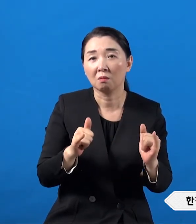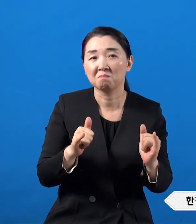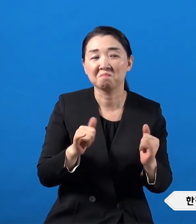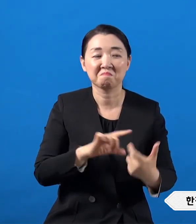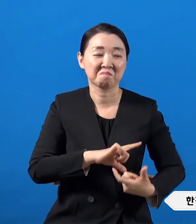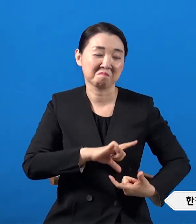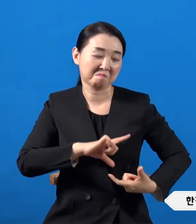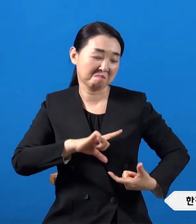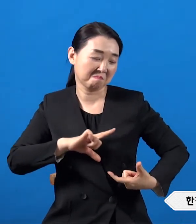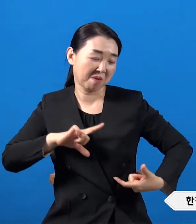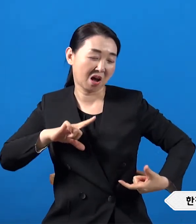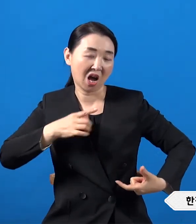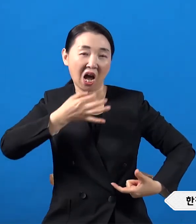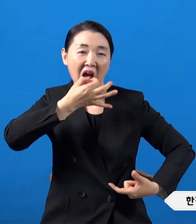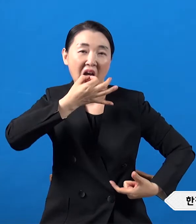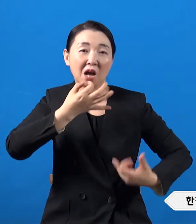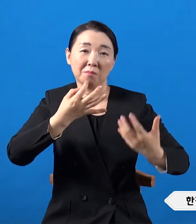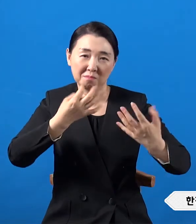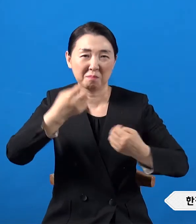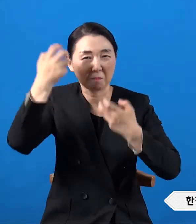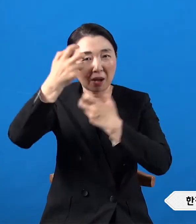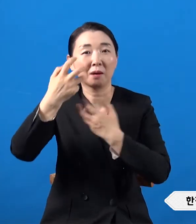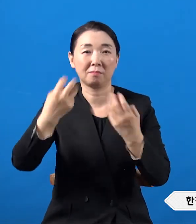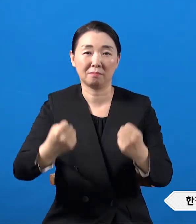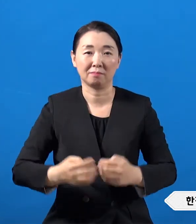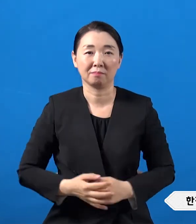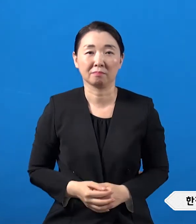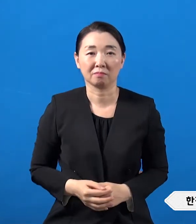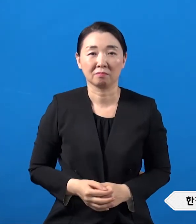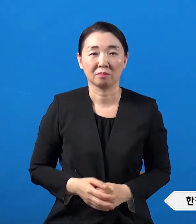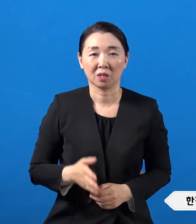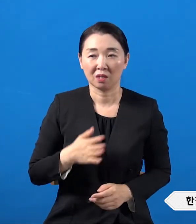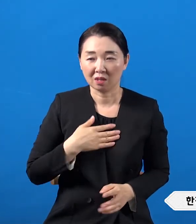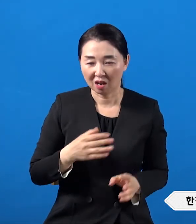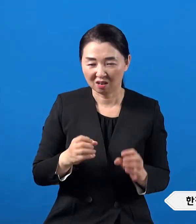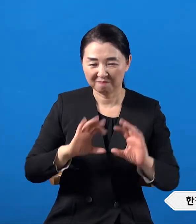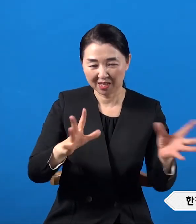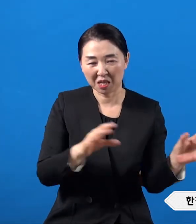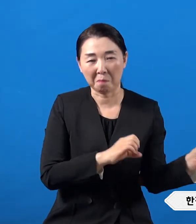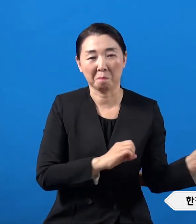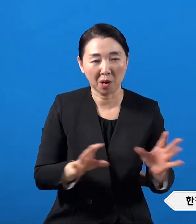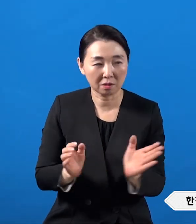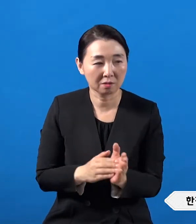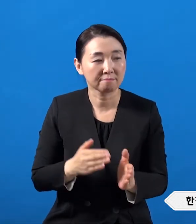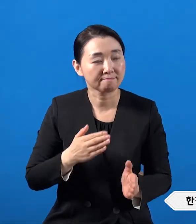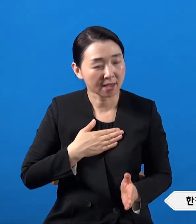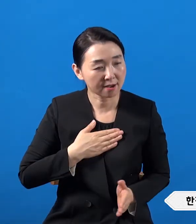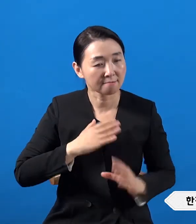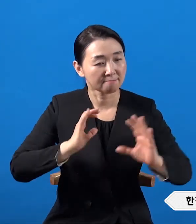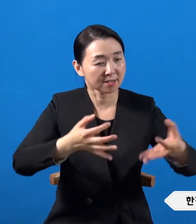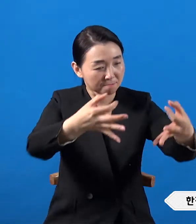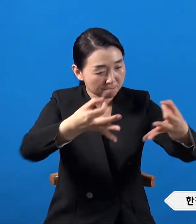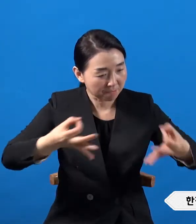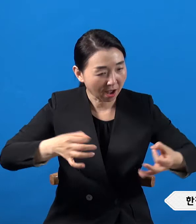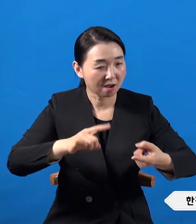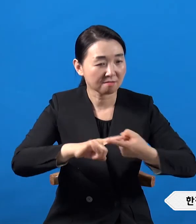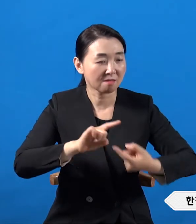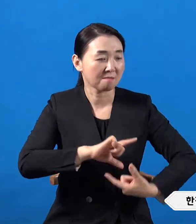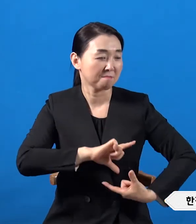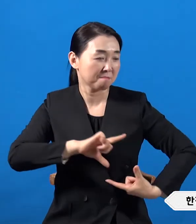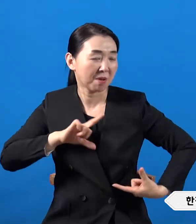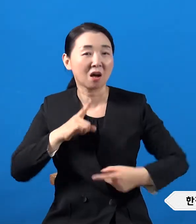유난히 출세에 집착하는 경우가 많습니다. 나를 버린 세상, 내가 보란듯이